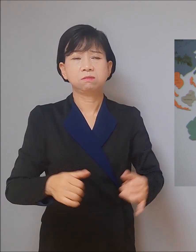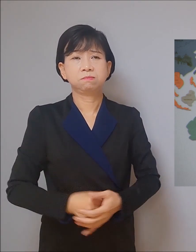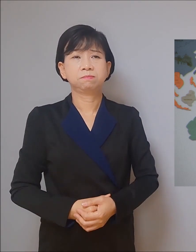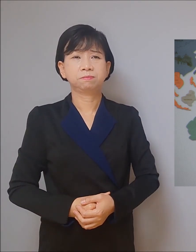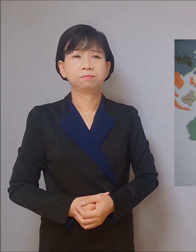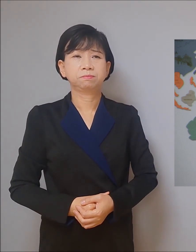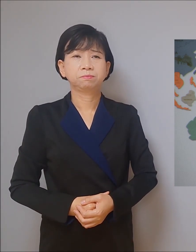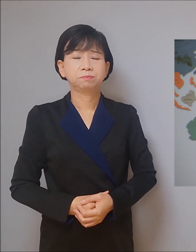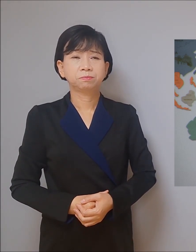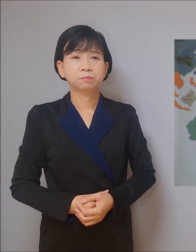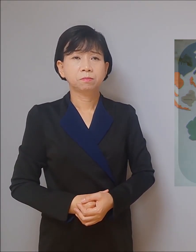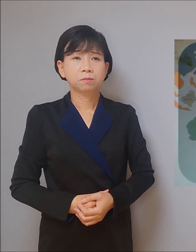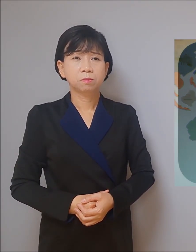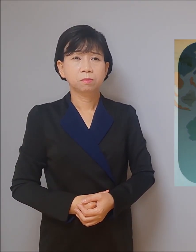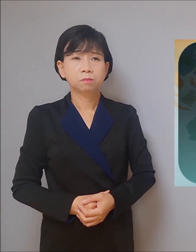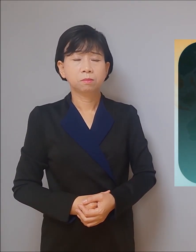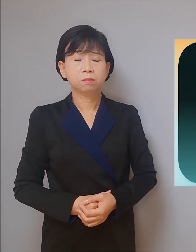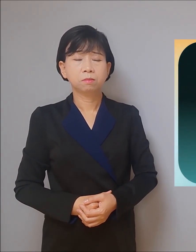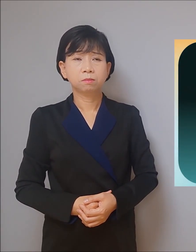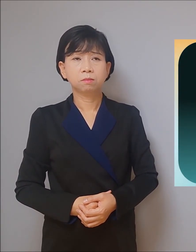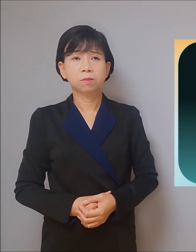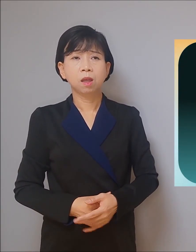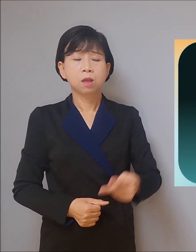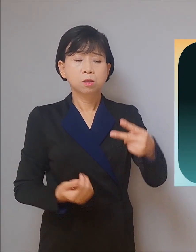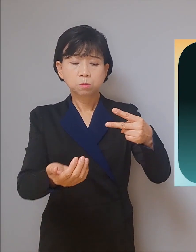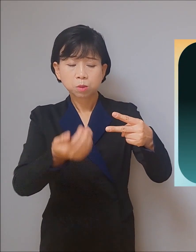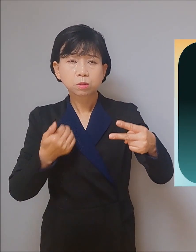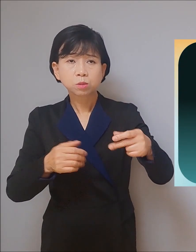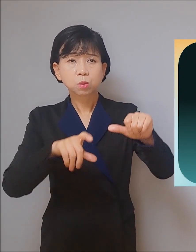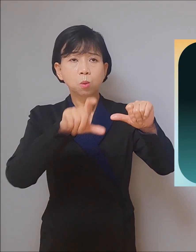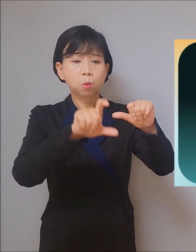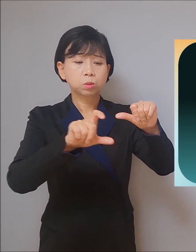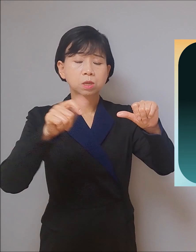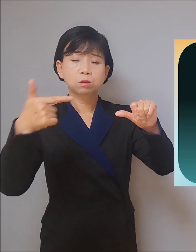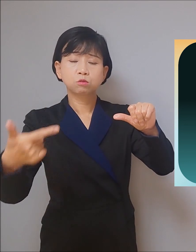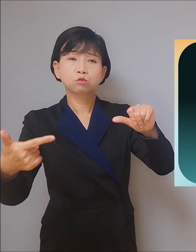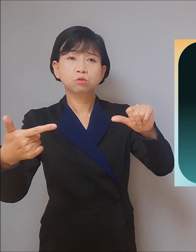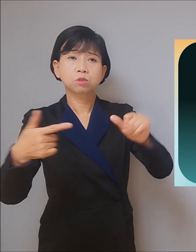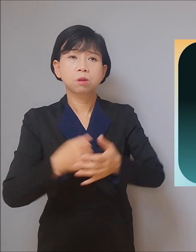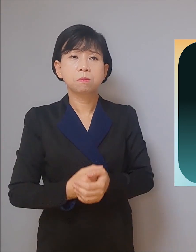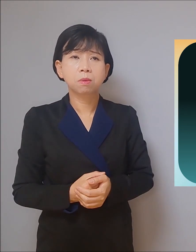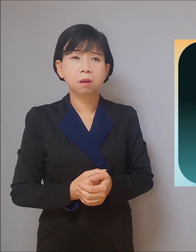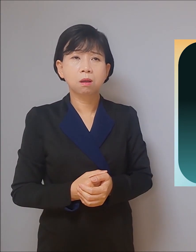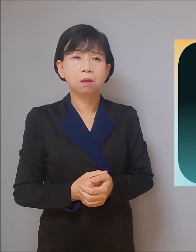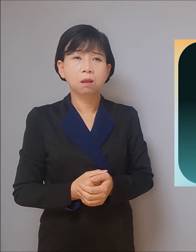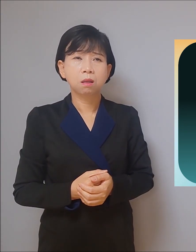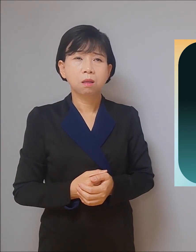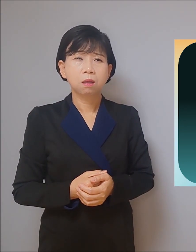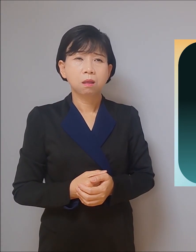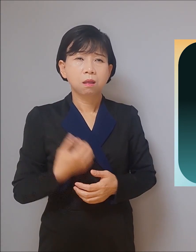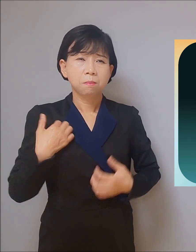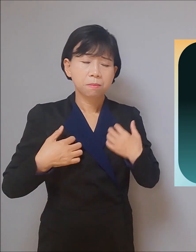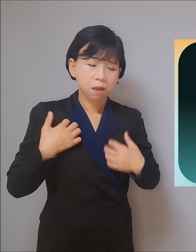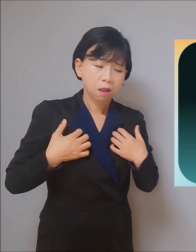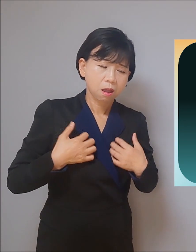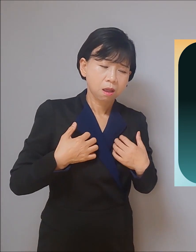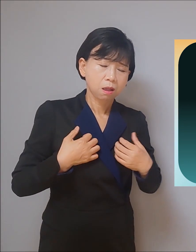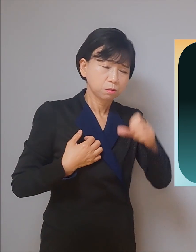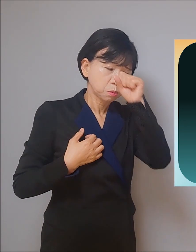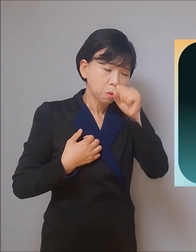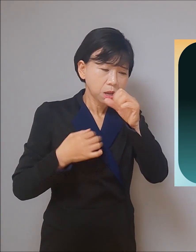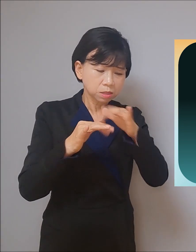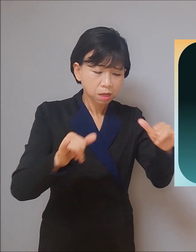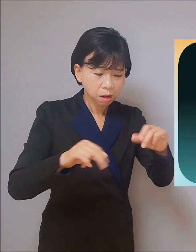말씀하고 있습니다. 디모데전서 5장 6절에는요. 향락을 좋아하는 자는 살았으나 죽었느니라. 우리가 사는 것 같아